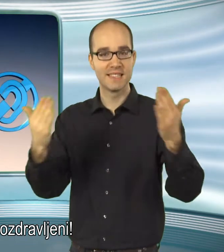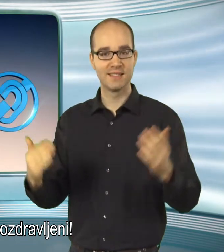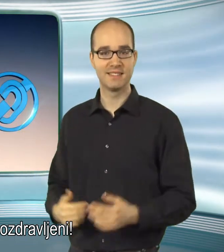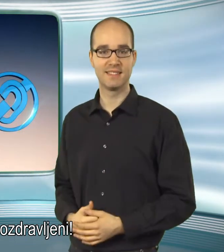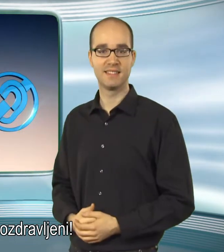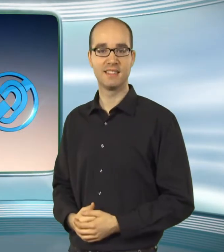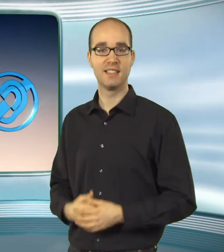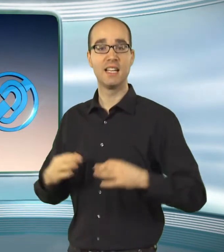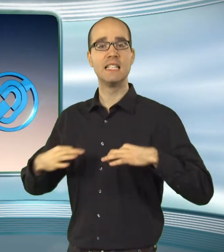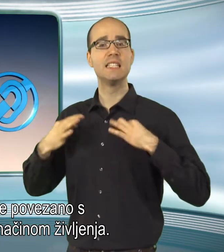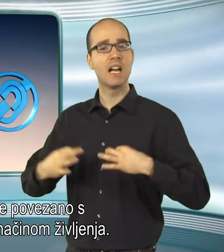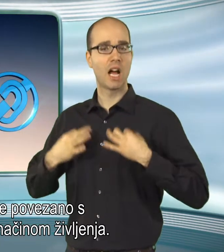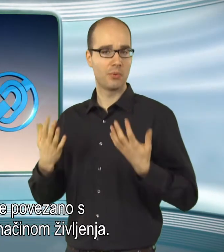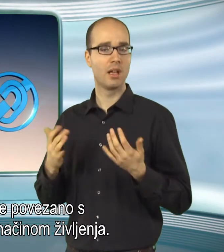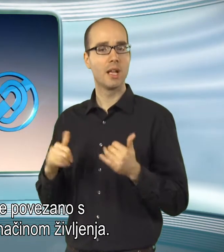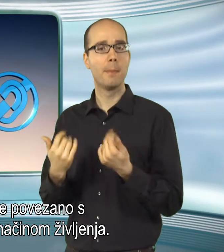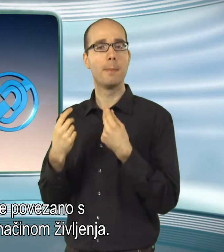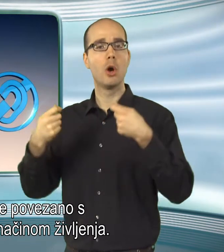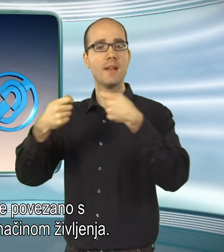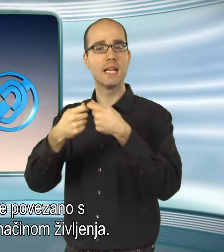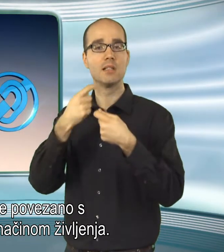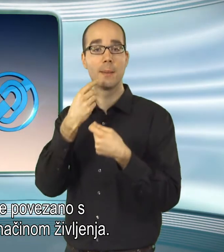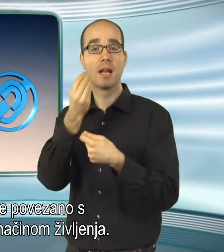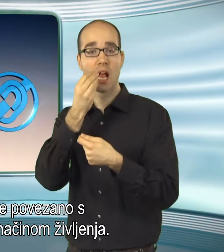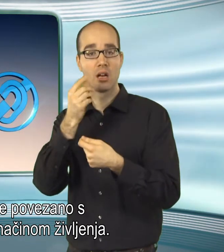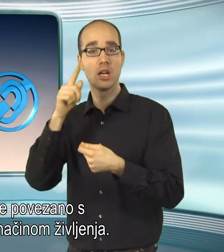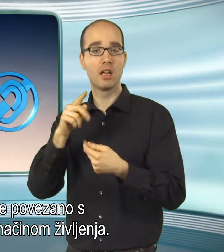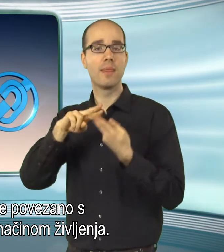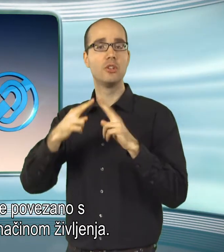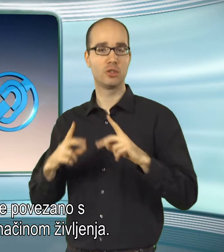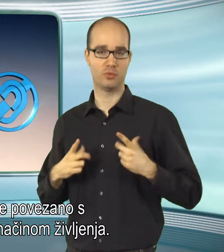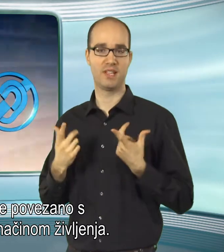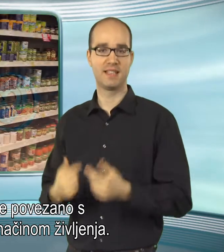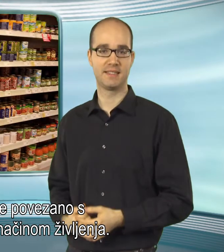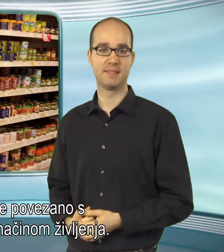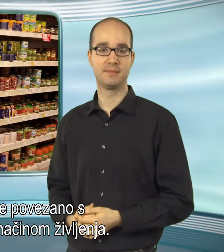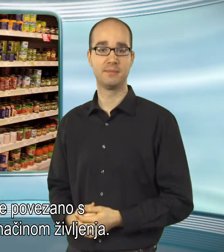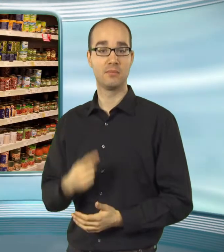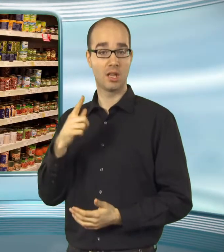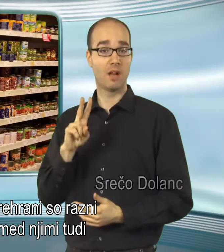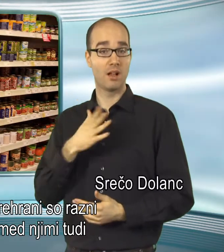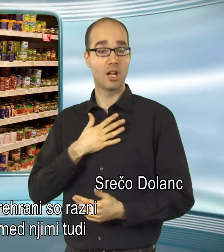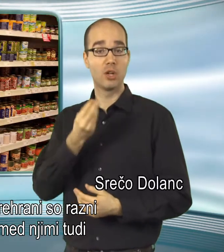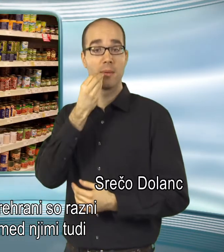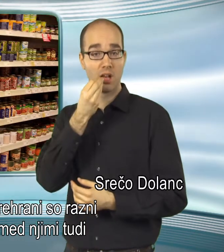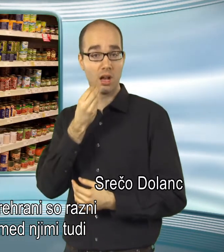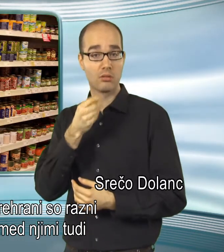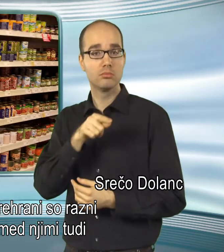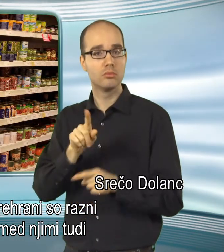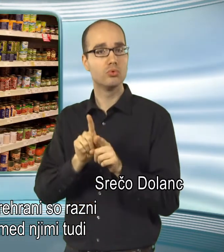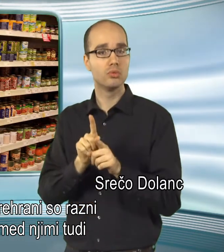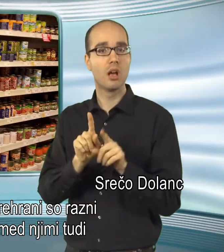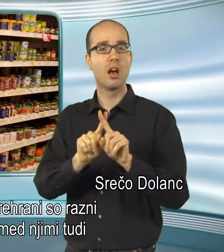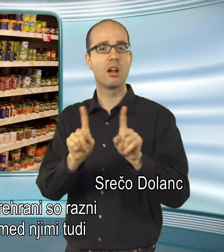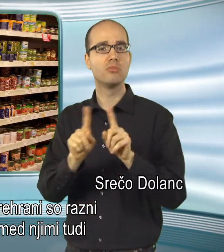Lepo pozdravljeni. Zdravje je povezano s prehrano in načinom življenja. In v naši prehrani